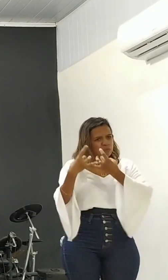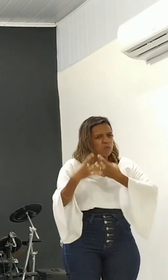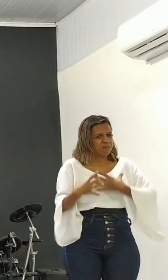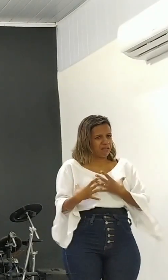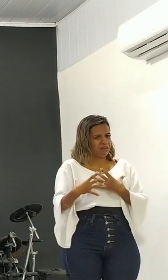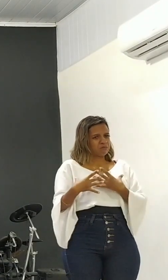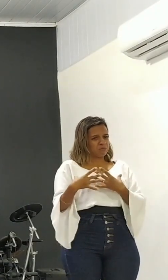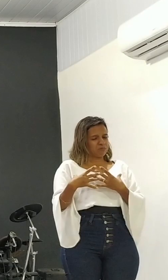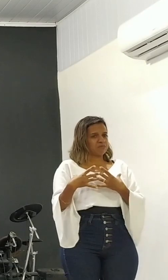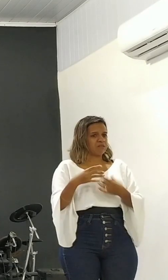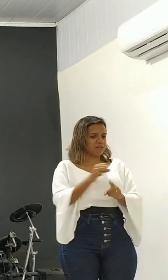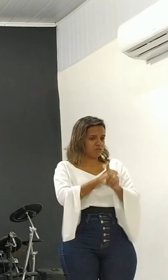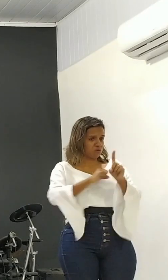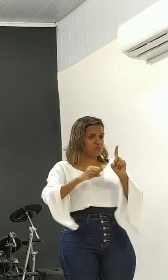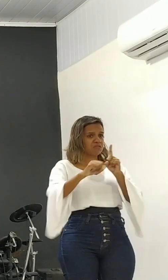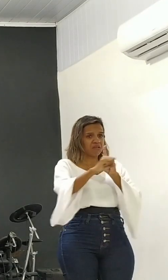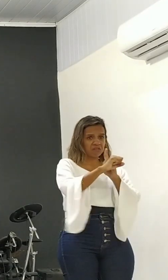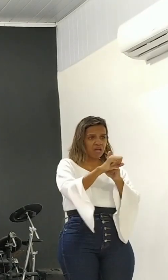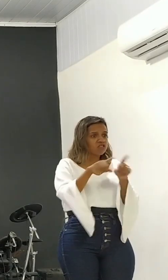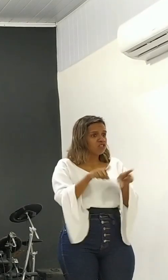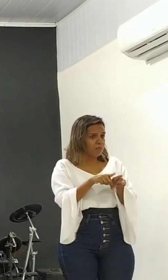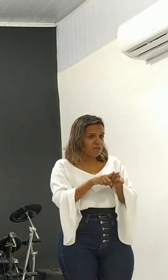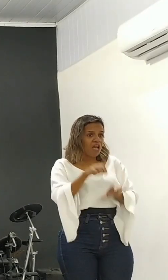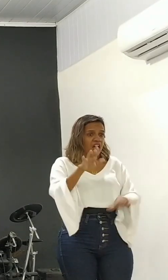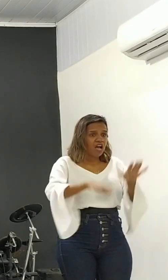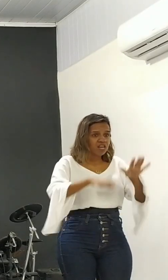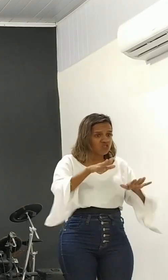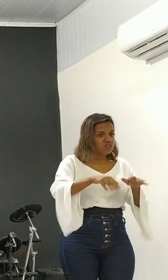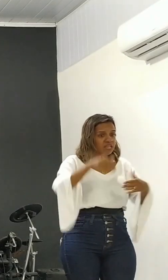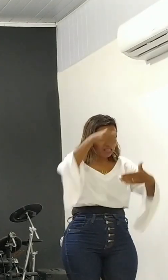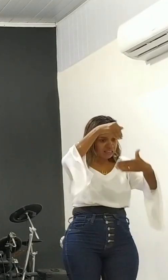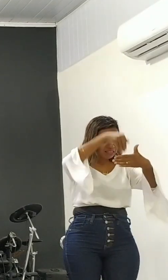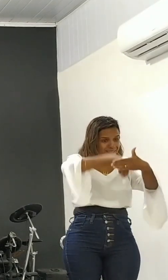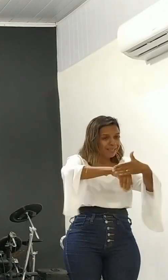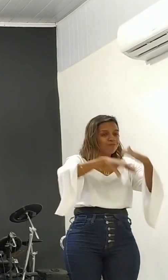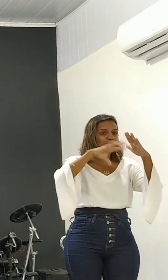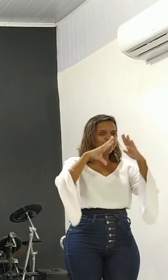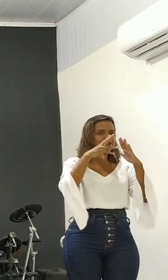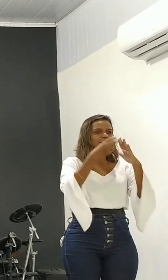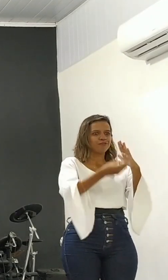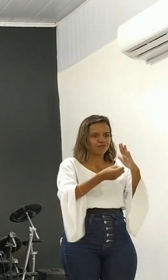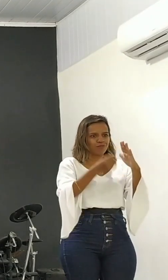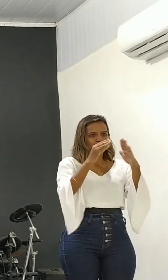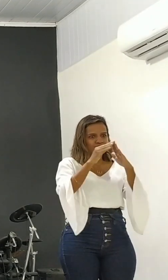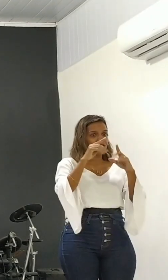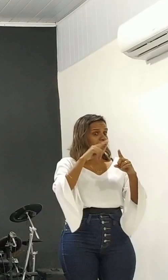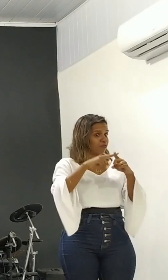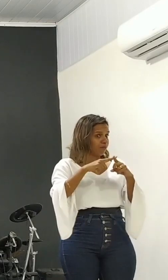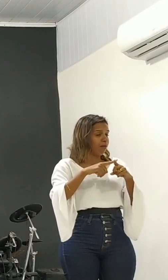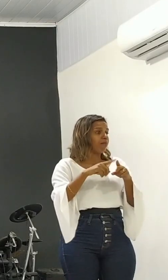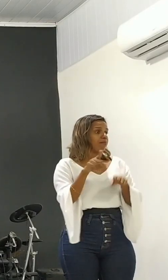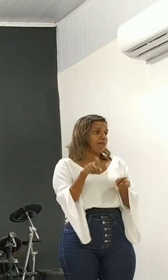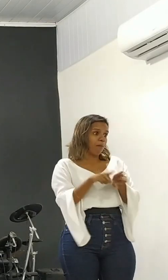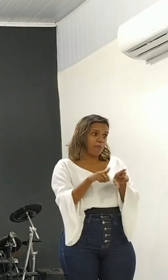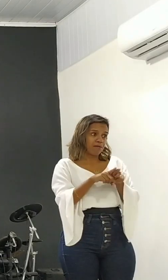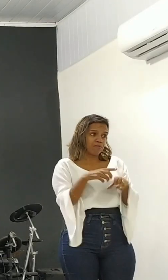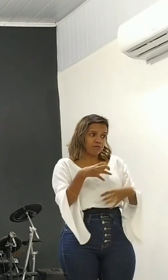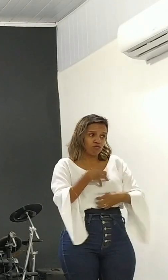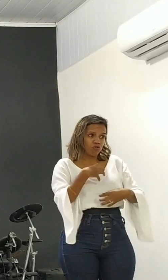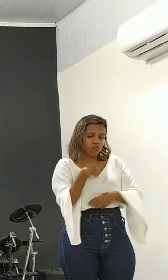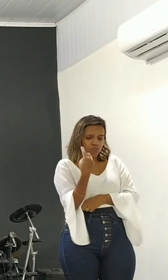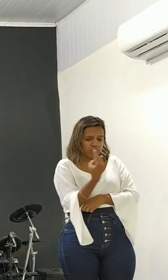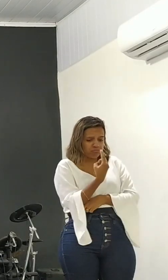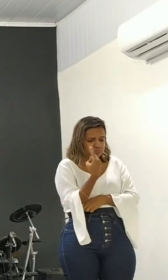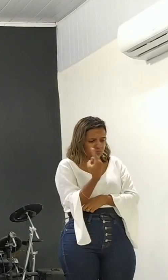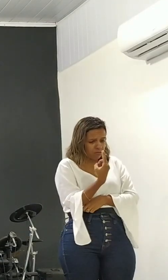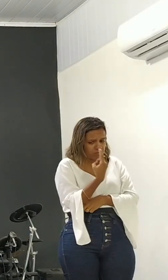meio. Às vezes está aqui na igreja, está se sentindo excluído e a gente não está percebendo. Olha o cuidado que a gente tem que ter. Às vezes a